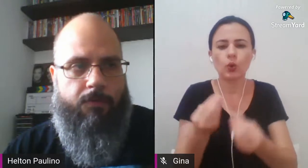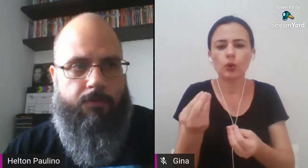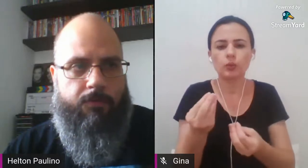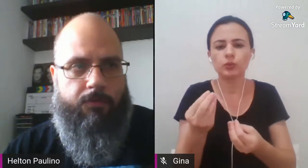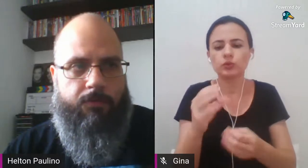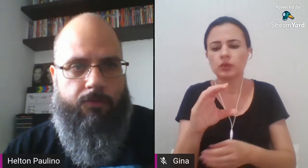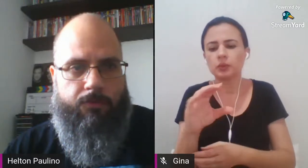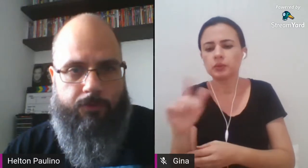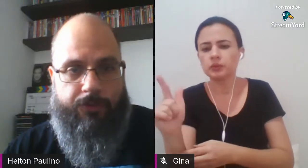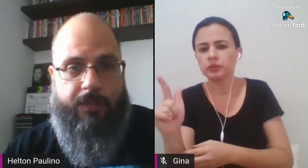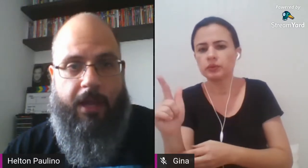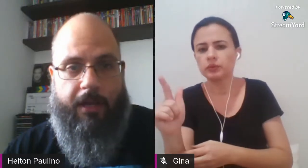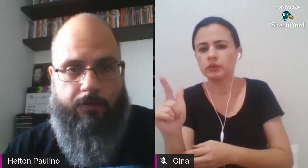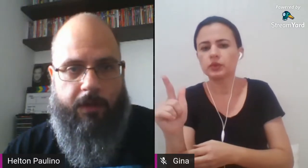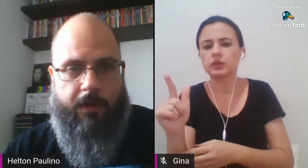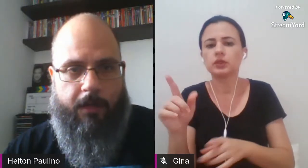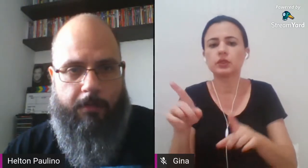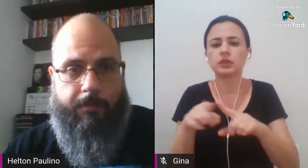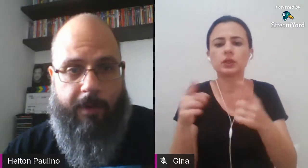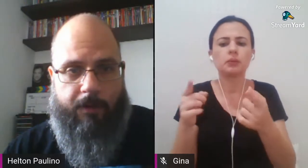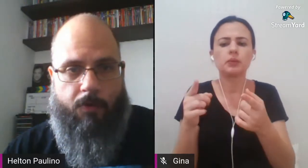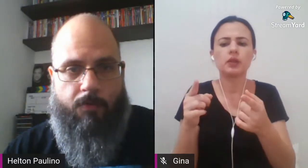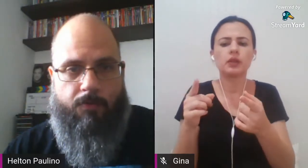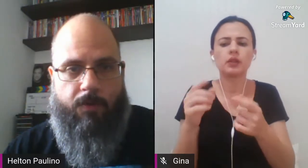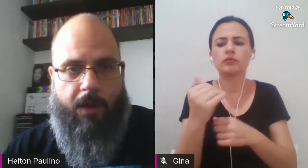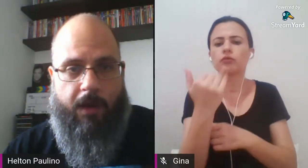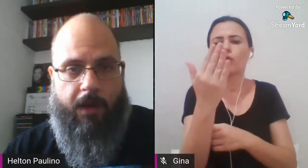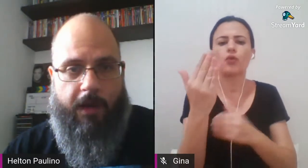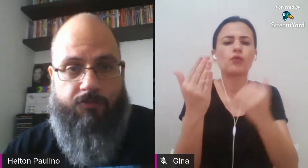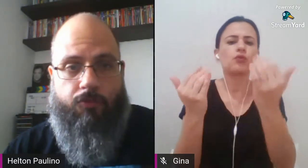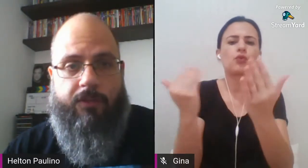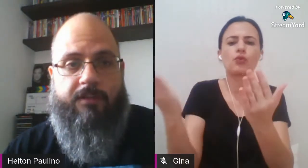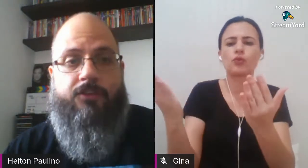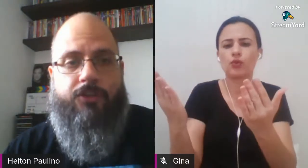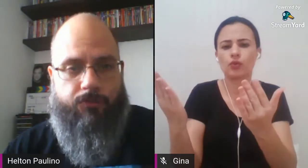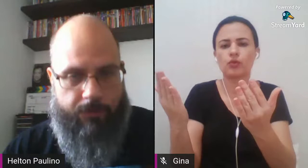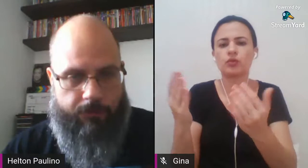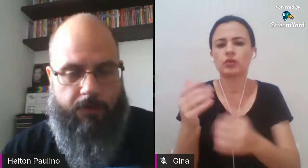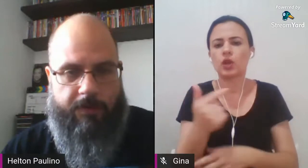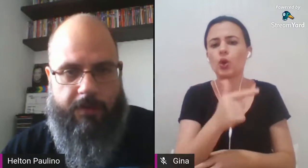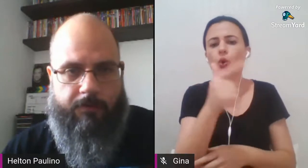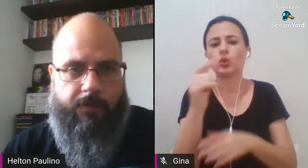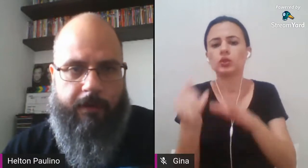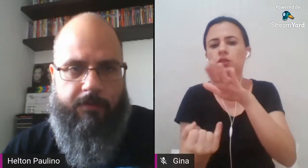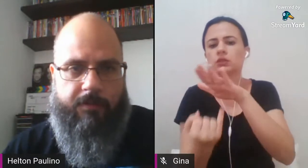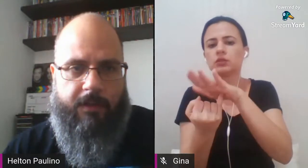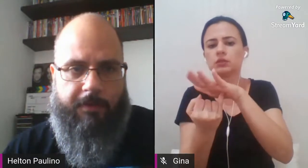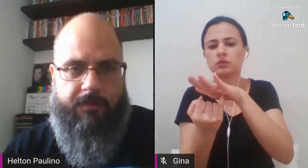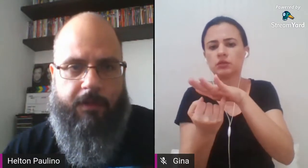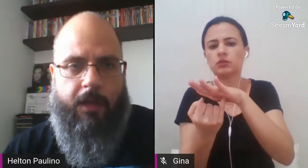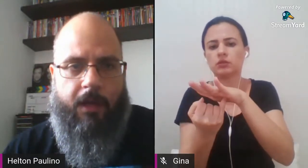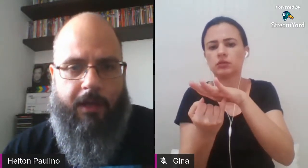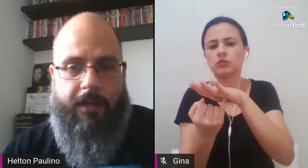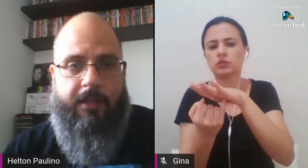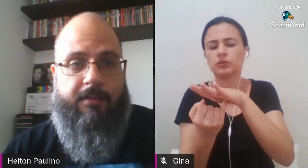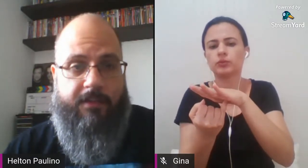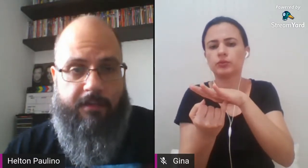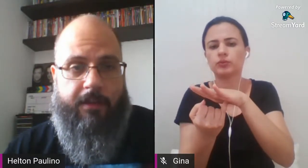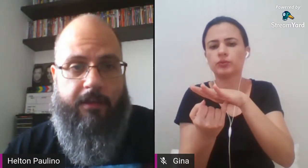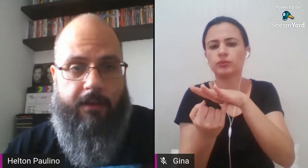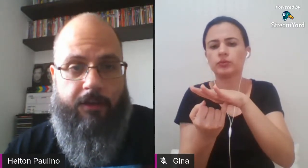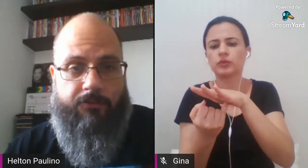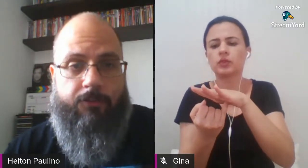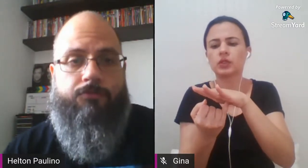para com o externo, né? Para com as outras instituições, é isso que eu quero dizer, para fazer